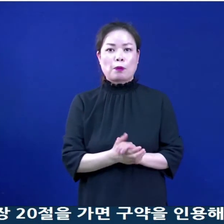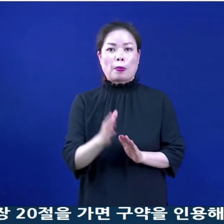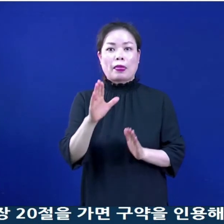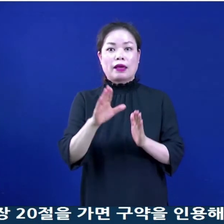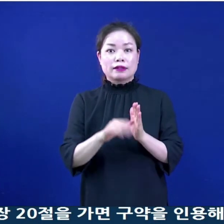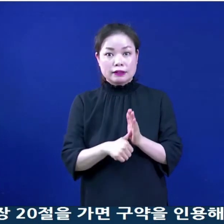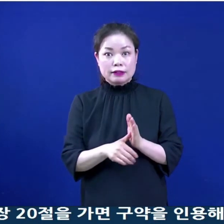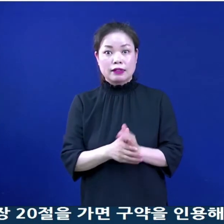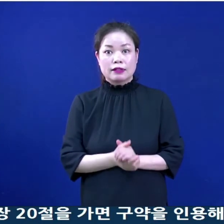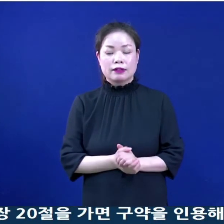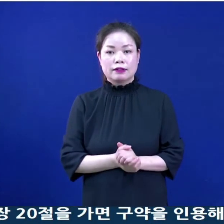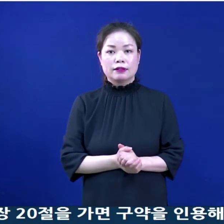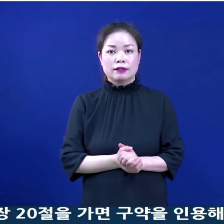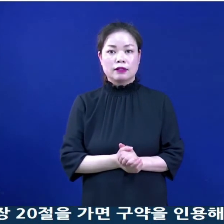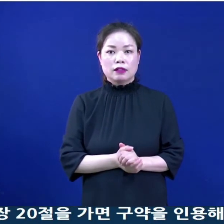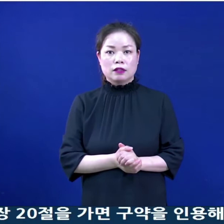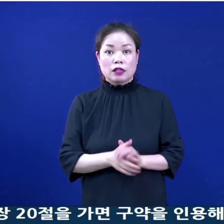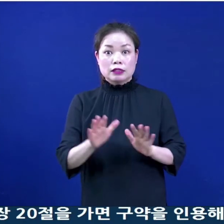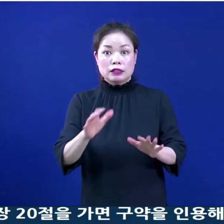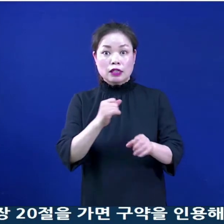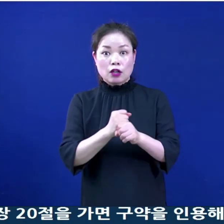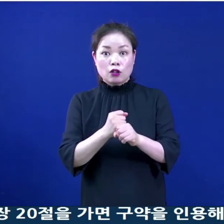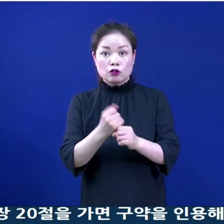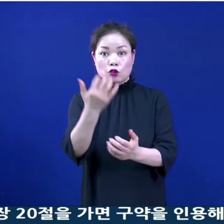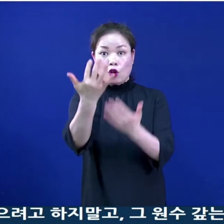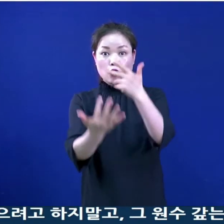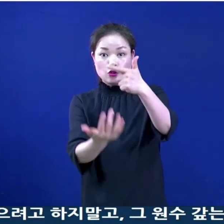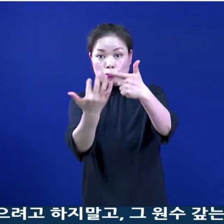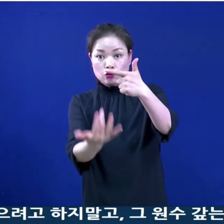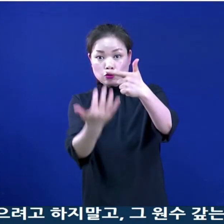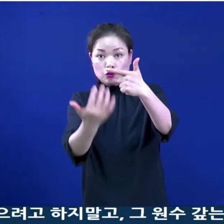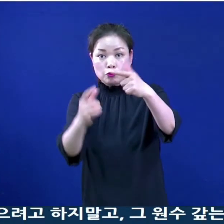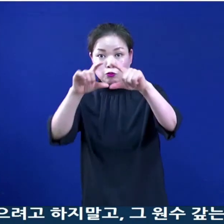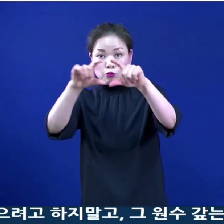근데 오늘 요 자리의 숯불하고